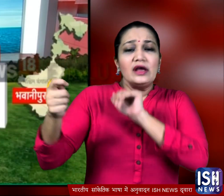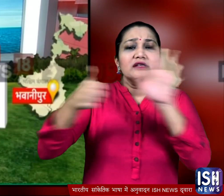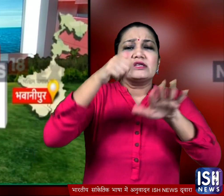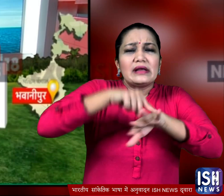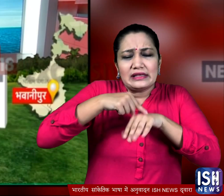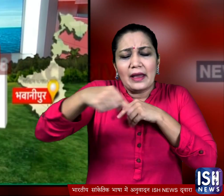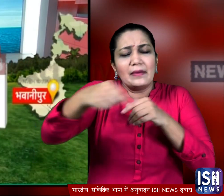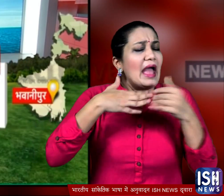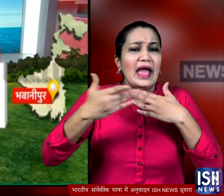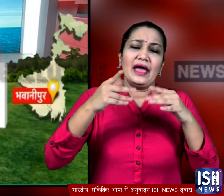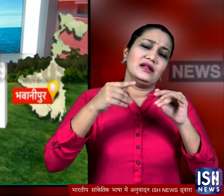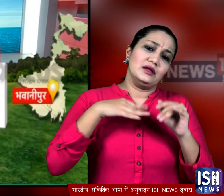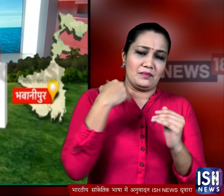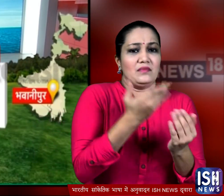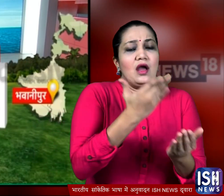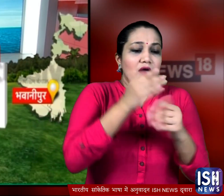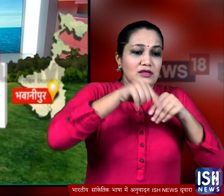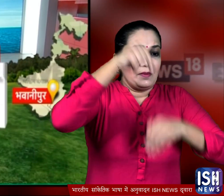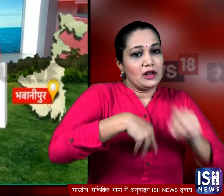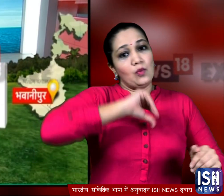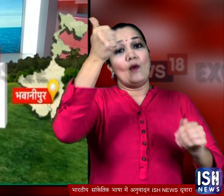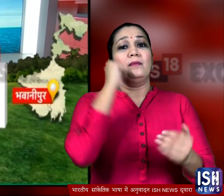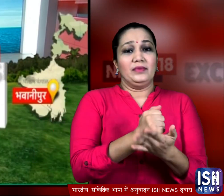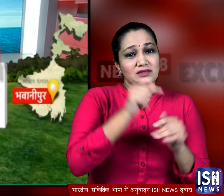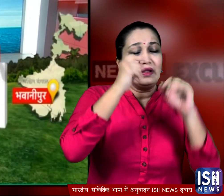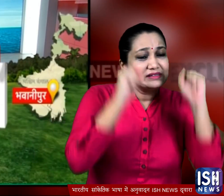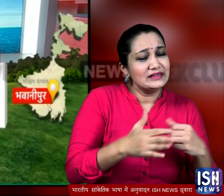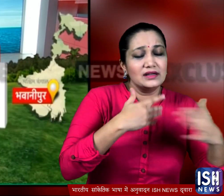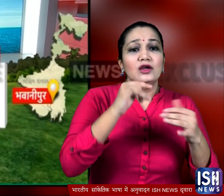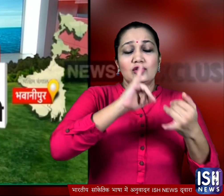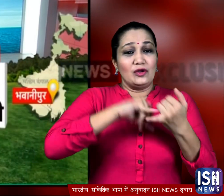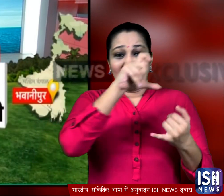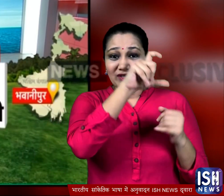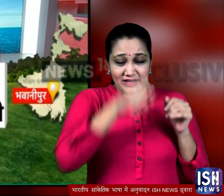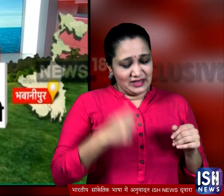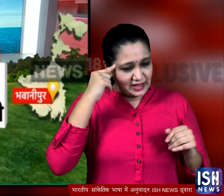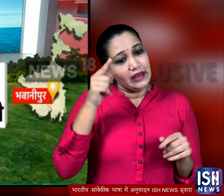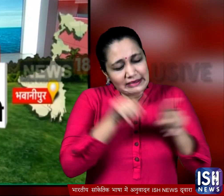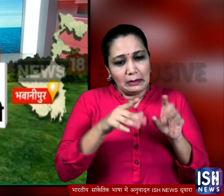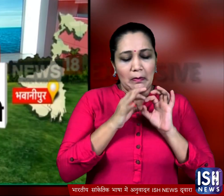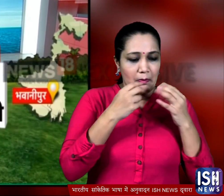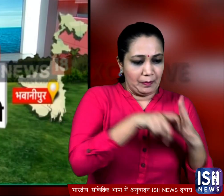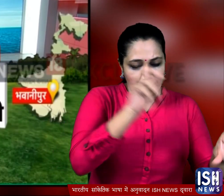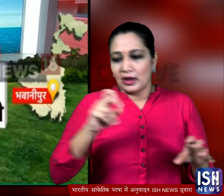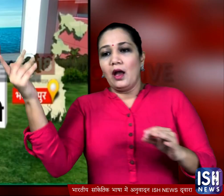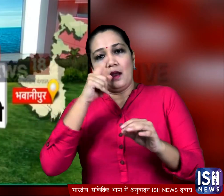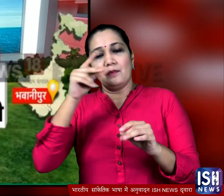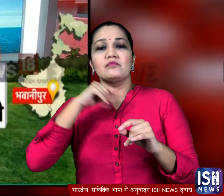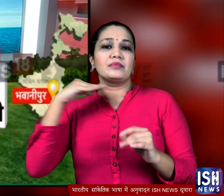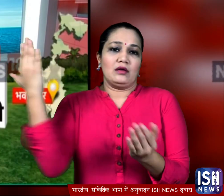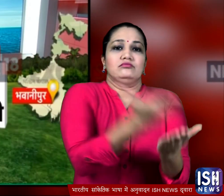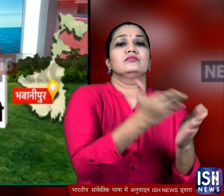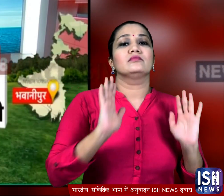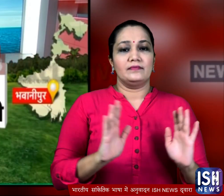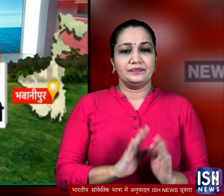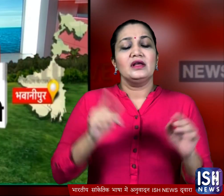महीने के अंदर किसी सीट से विधायक का चुनाव जीतना होगा। खबर है कि शोभनदेव चटर्जी ने अपनी सीट इसीलिए छोड़ दी और ये बताया कि